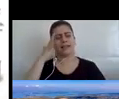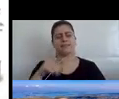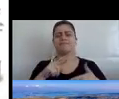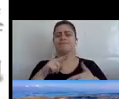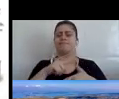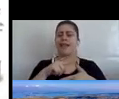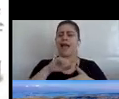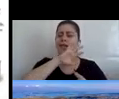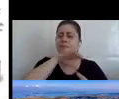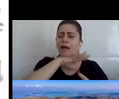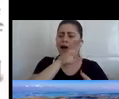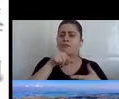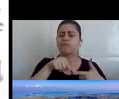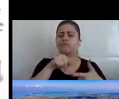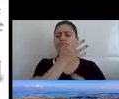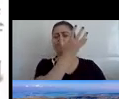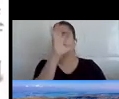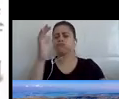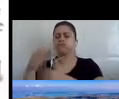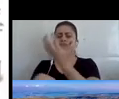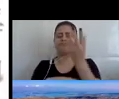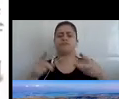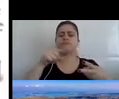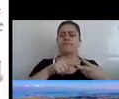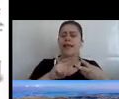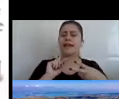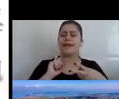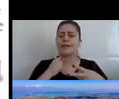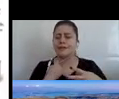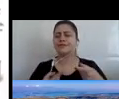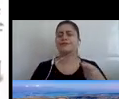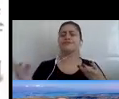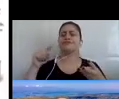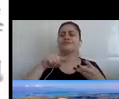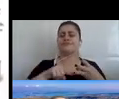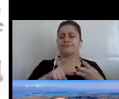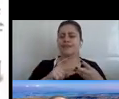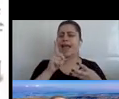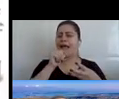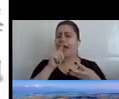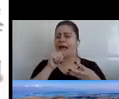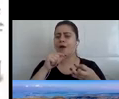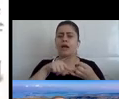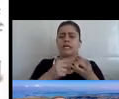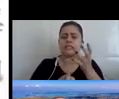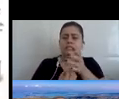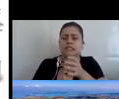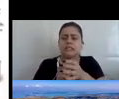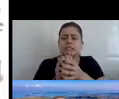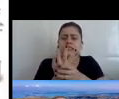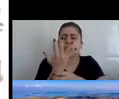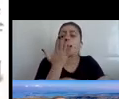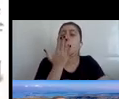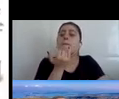flora, a questão dos resíduos, a questão das águas, a questão da produção de alimento, o próprio desenho urbano e